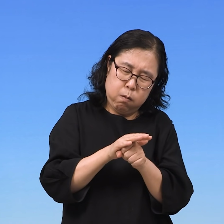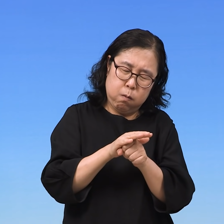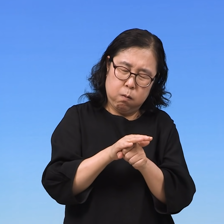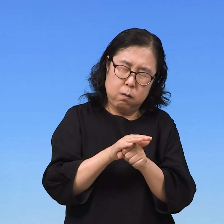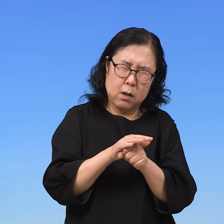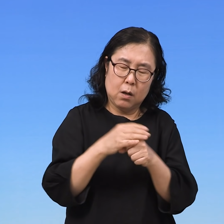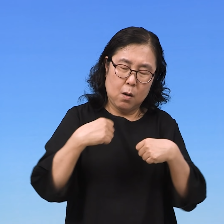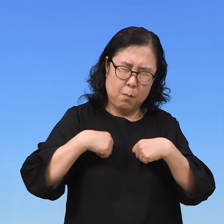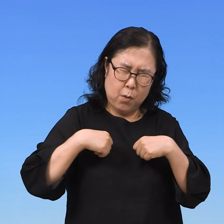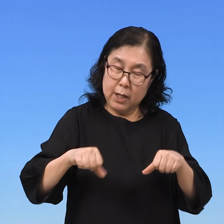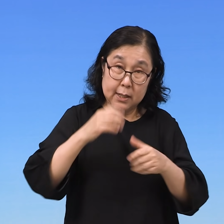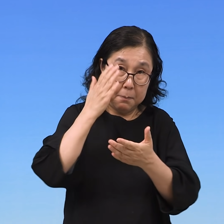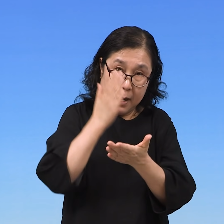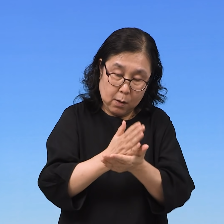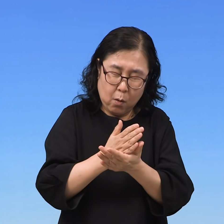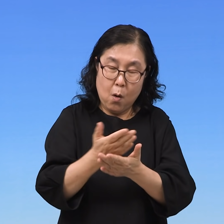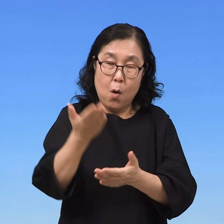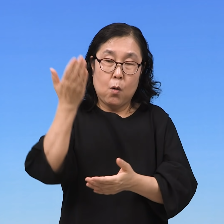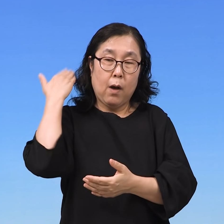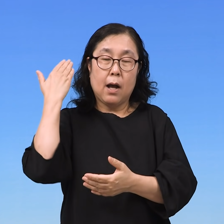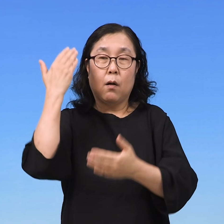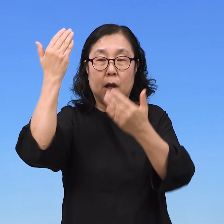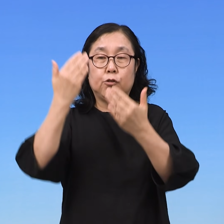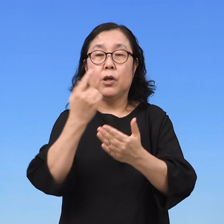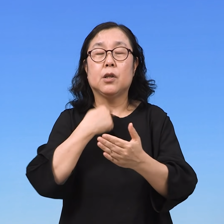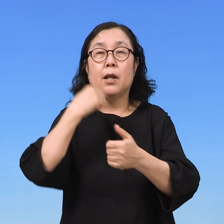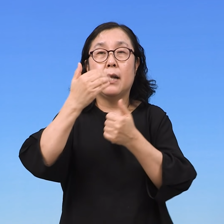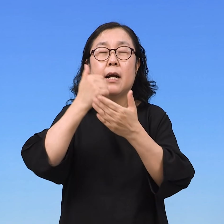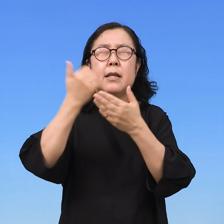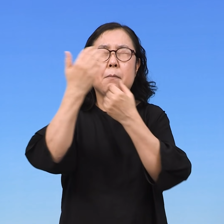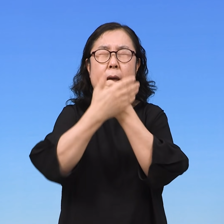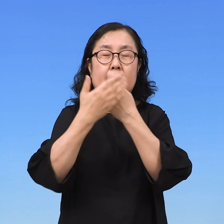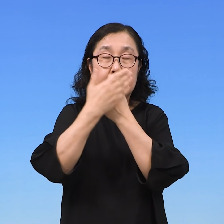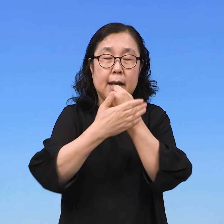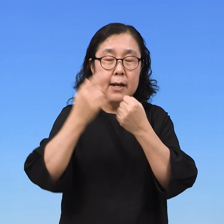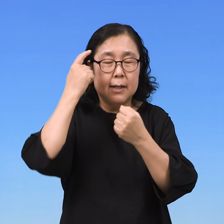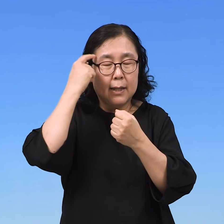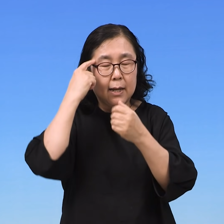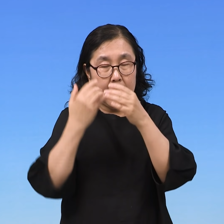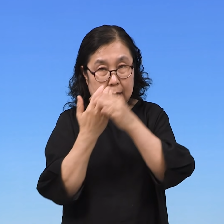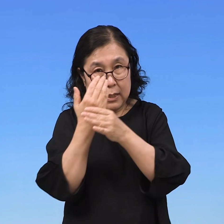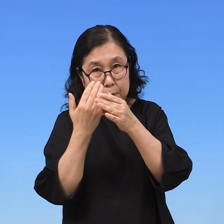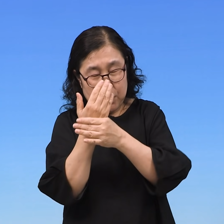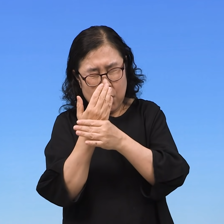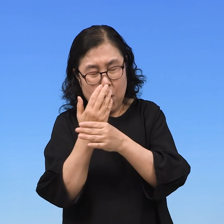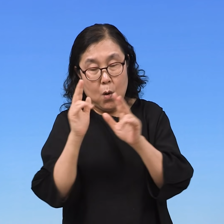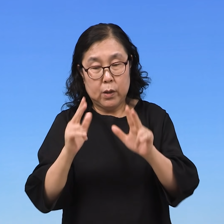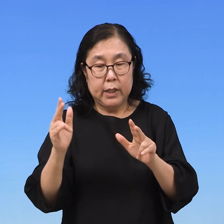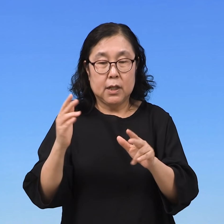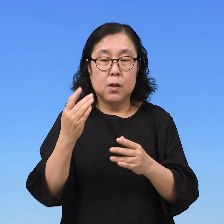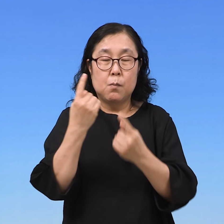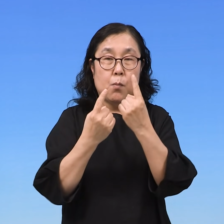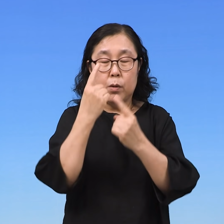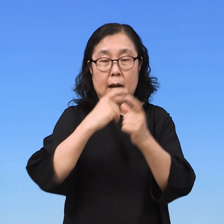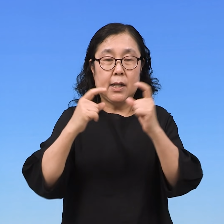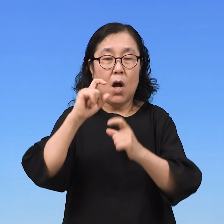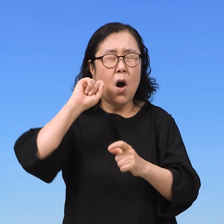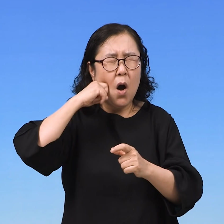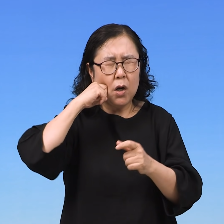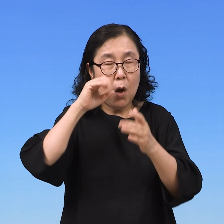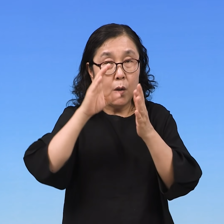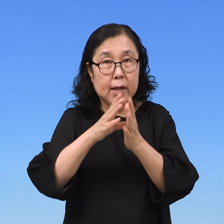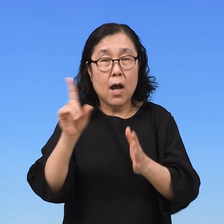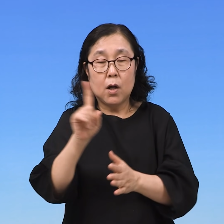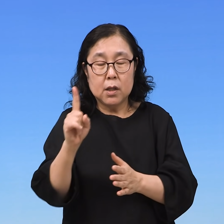고민도 하셔야 되지만 과거에 주셨던 하나님의 은혜를 떠올려 보시기를 바랍니다. 과거에 이거보다 더 어려울 때 하나님이 어떤